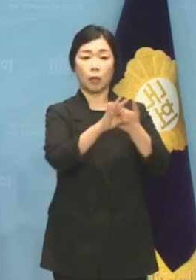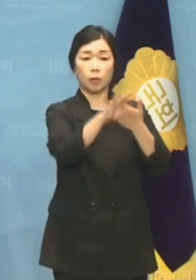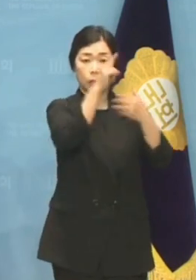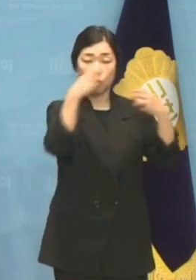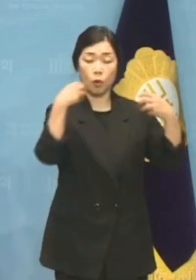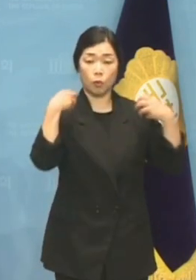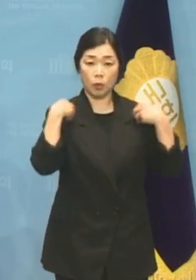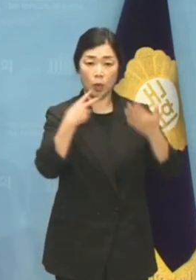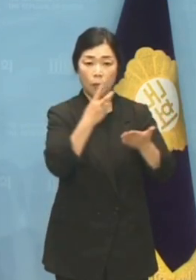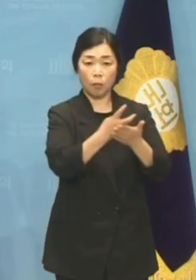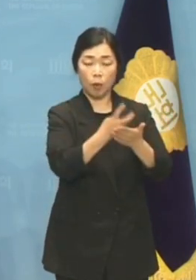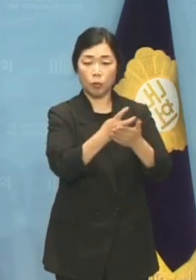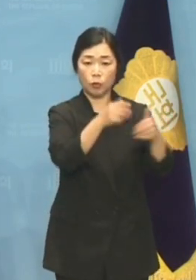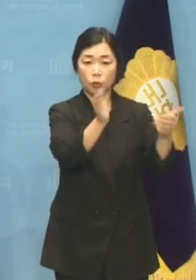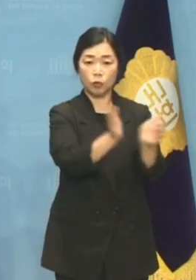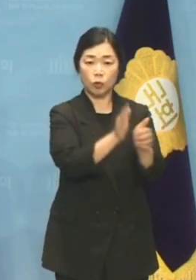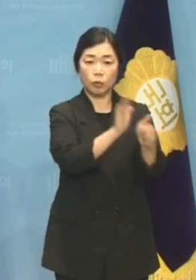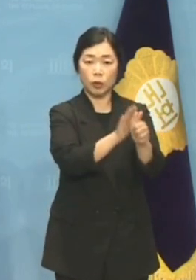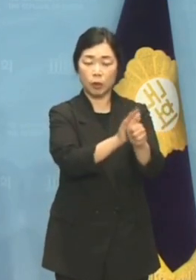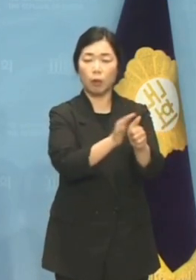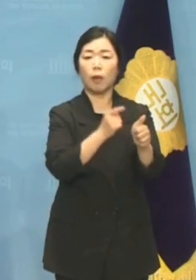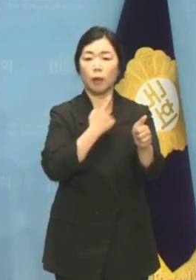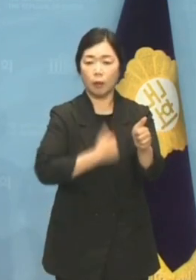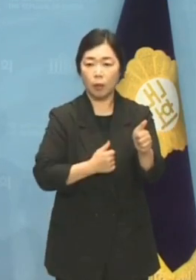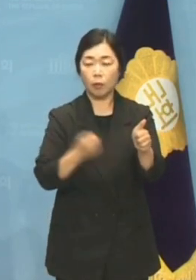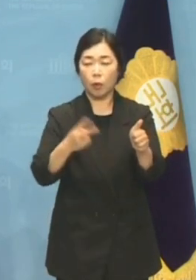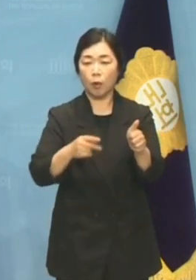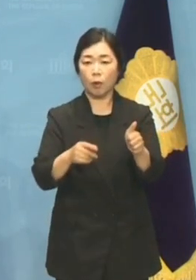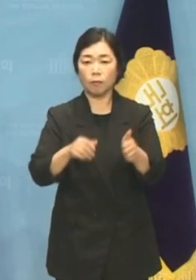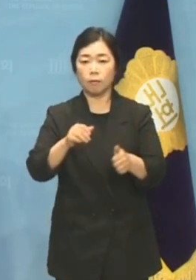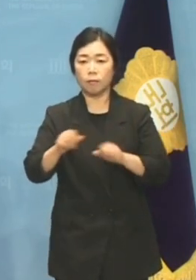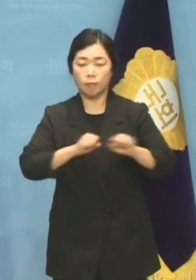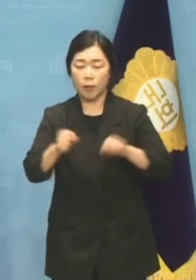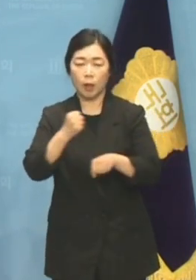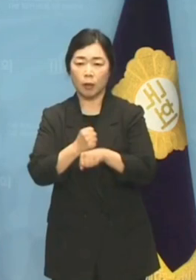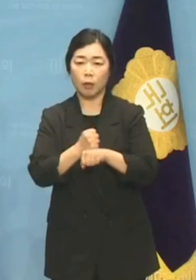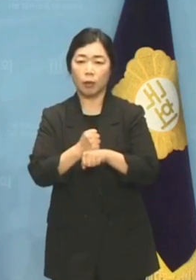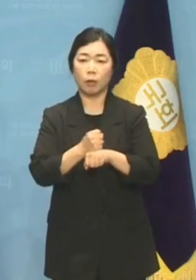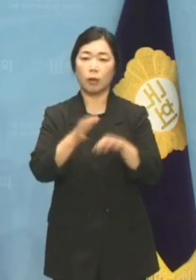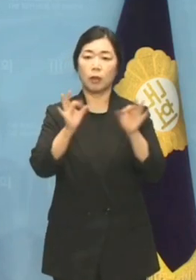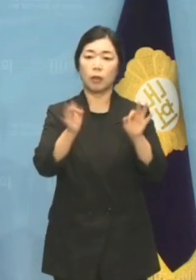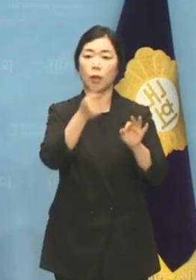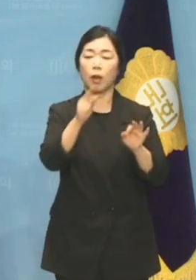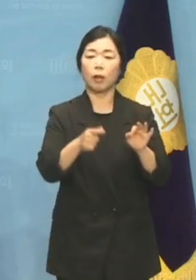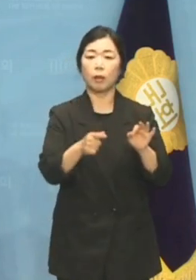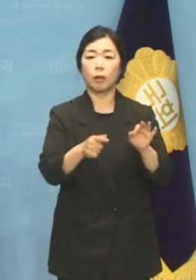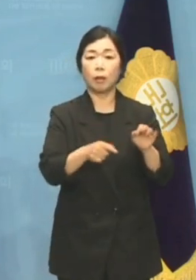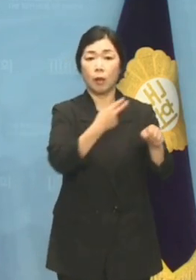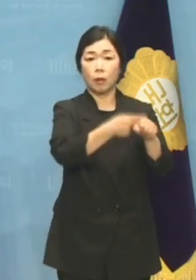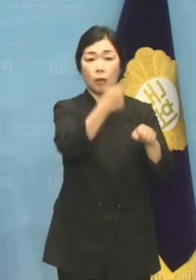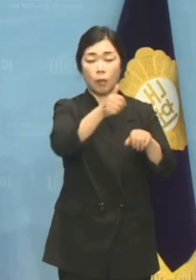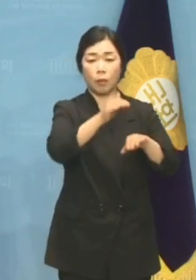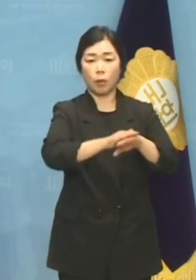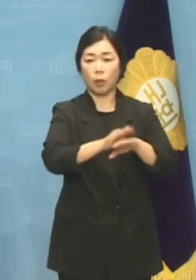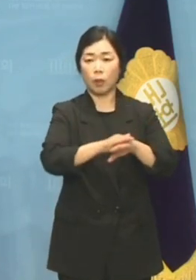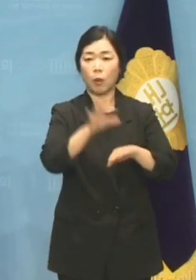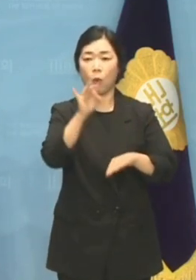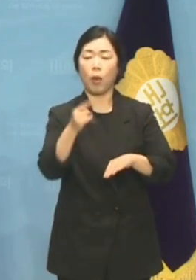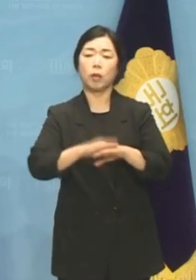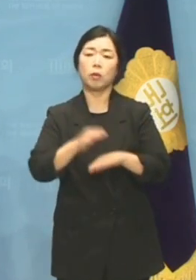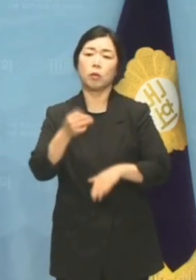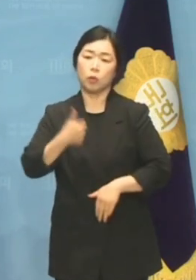임시정부의 법무국 비서국장을 역임하시고 의열단으로 활동하셨던 김한 선생의 외손 우원식